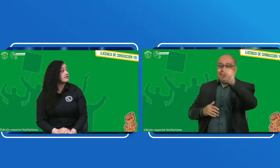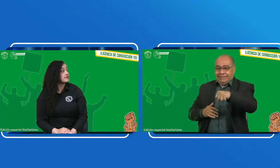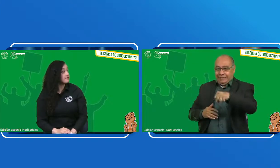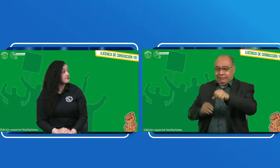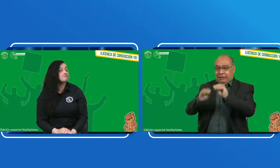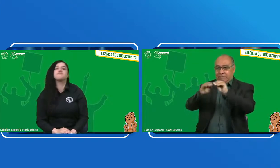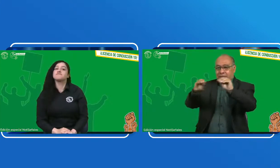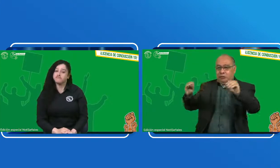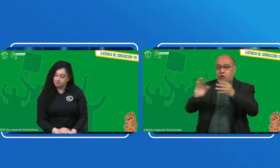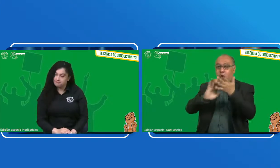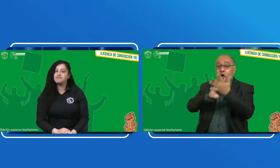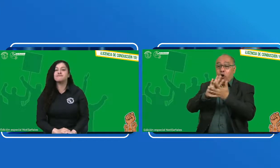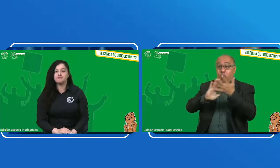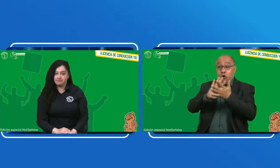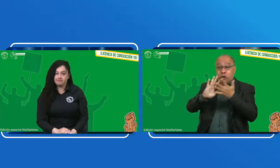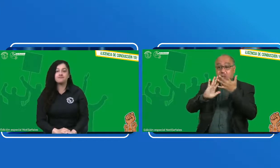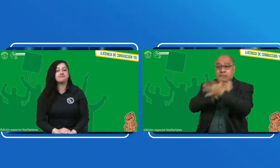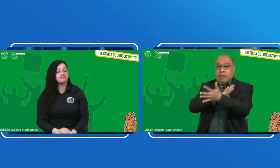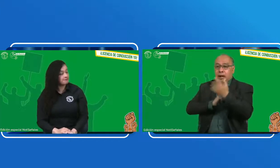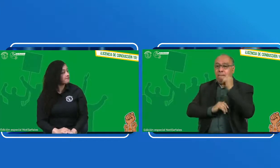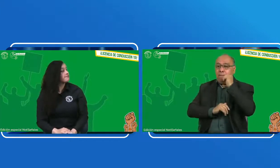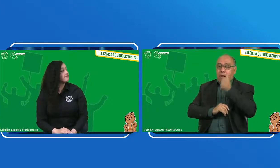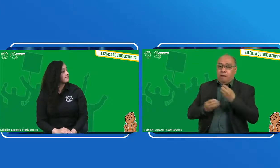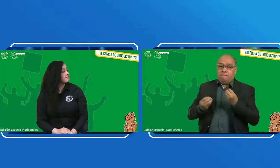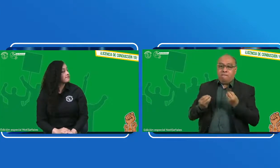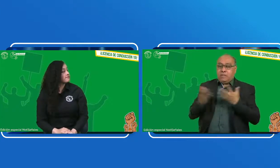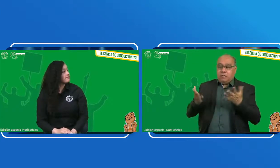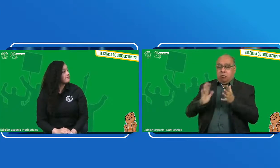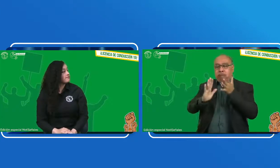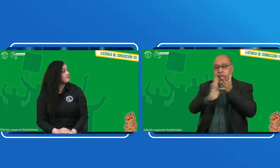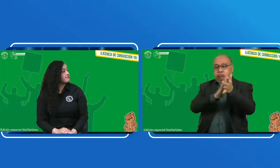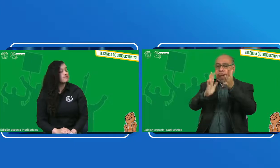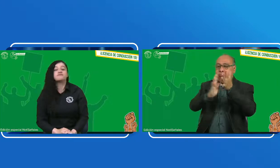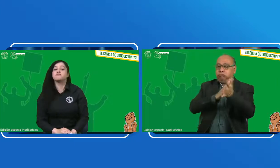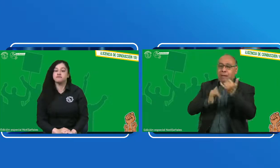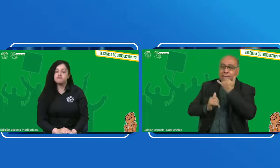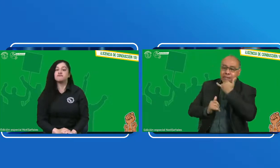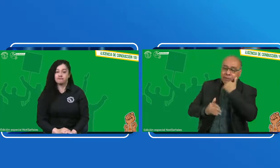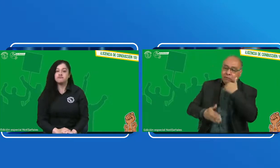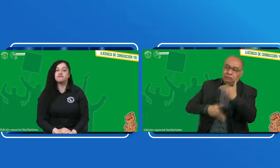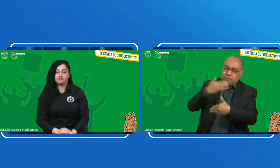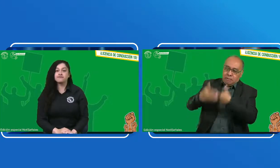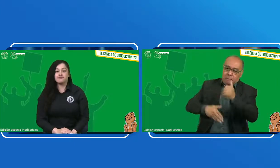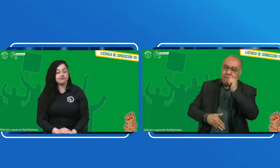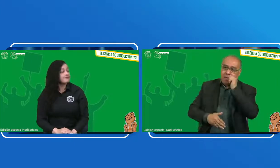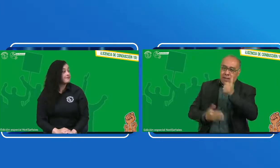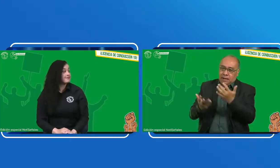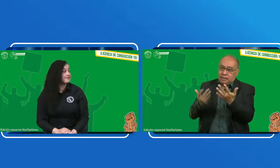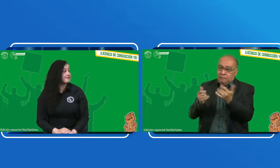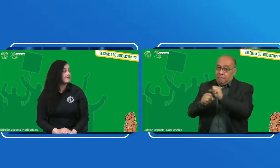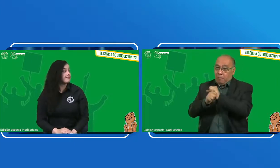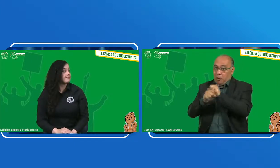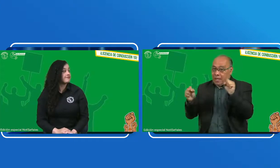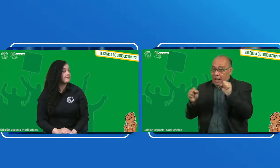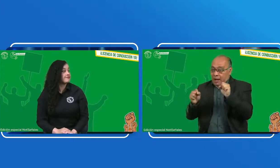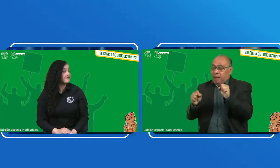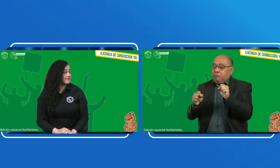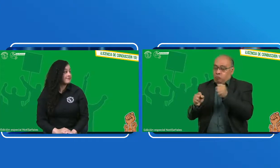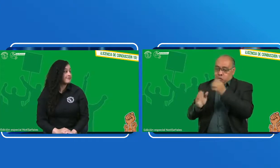entonces si vamos a tener un en vivo para mañana. La respuesta es sí. Notiseñales va a estar en vivo